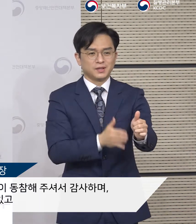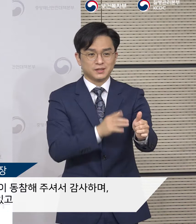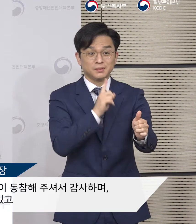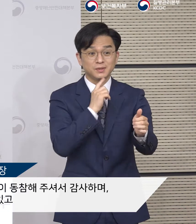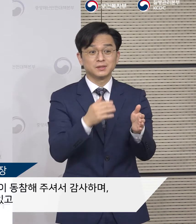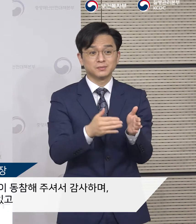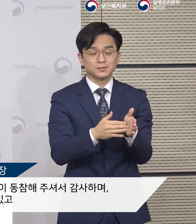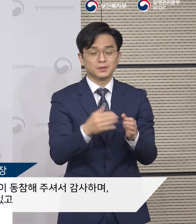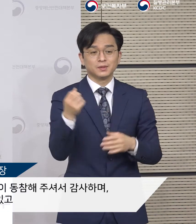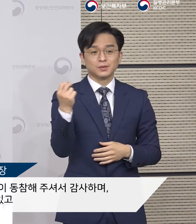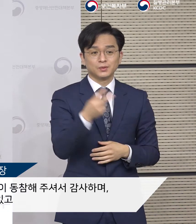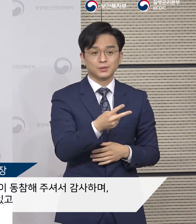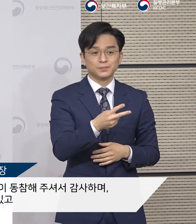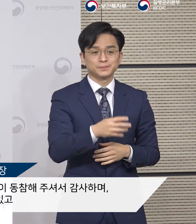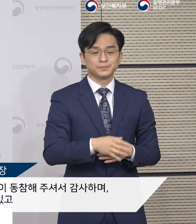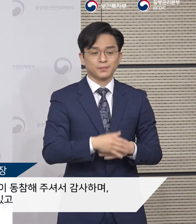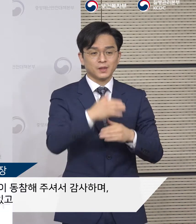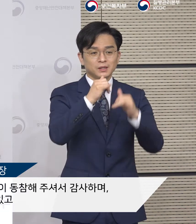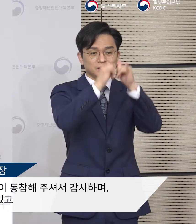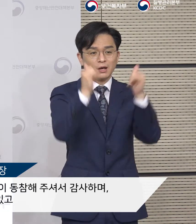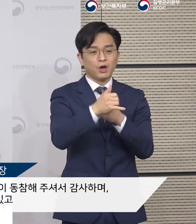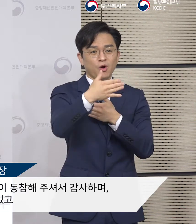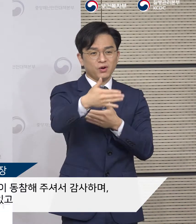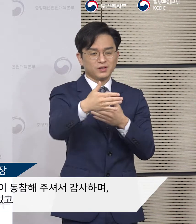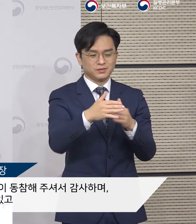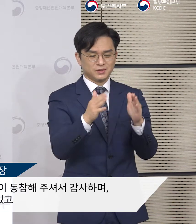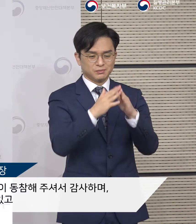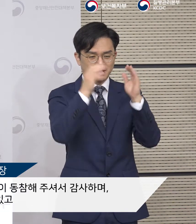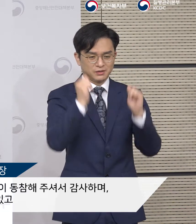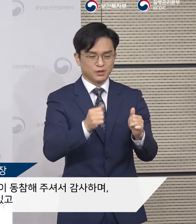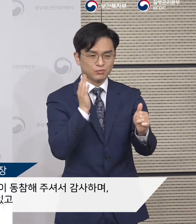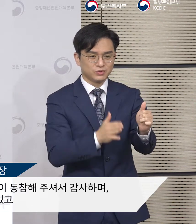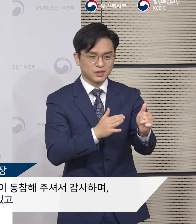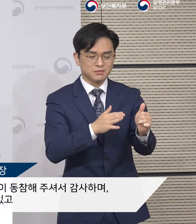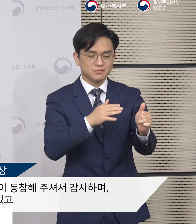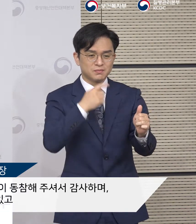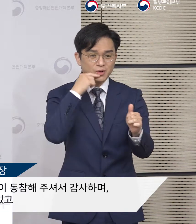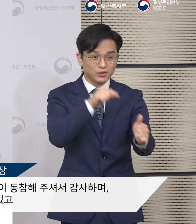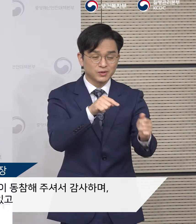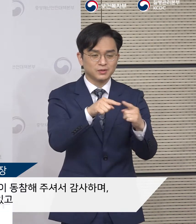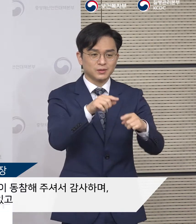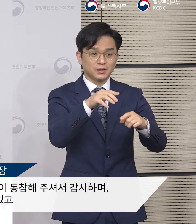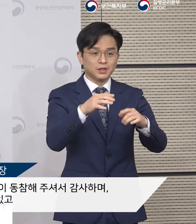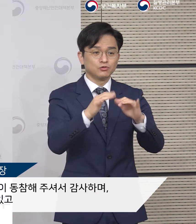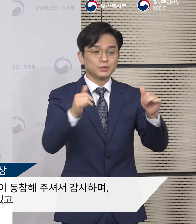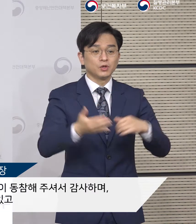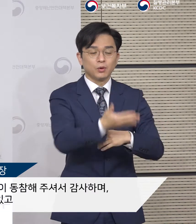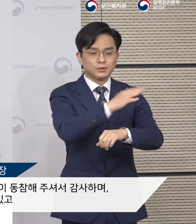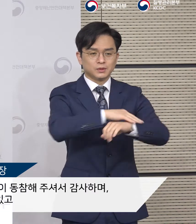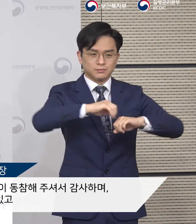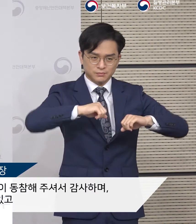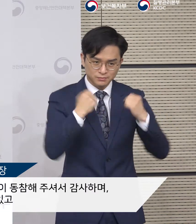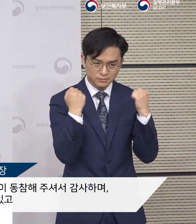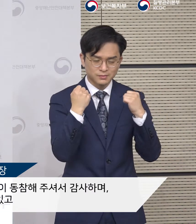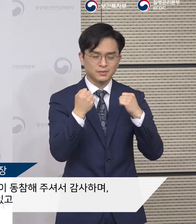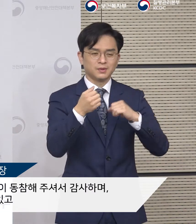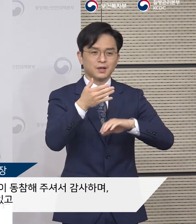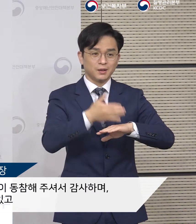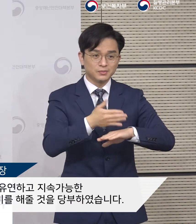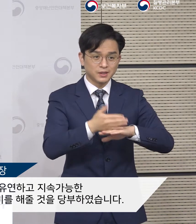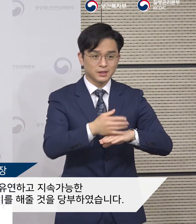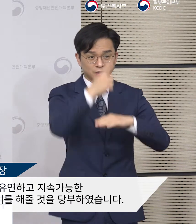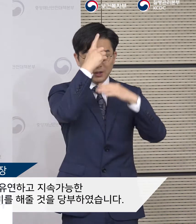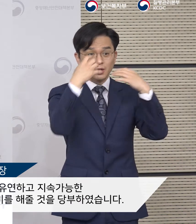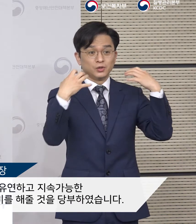강화된 사회적 거리두기에 많은 국민들이 동참해 주셔서 감사하며 정부도 모든 행정력을 동원하여 뒷받침하고